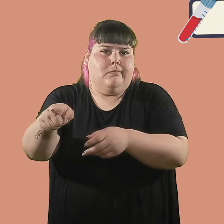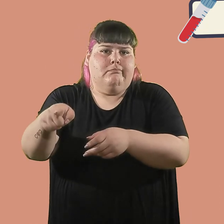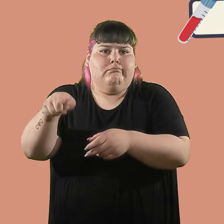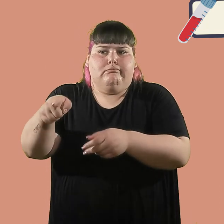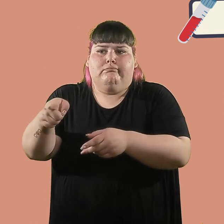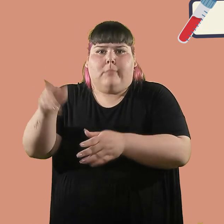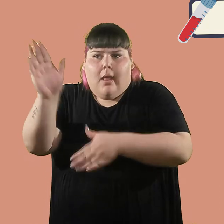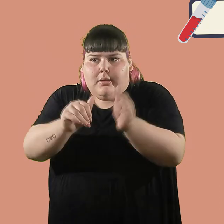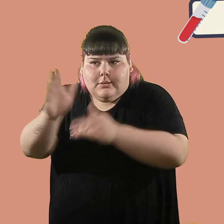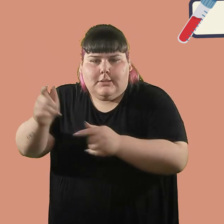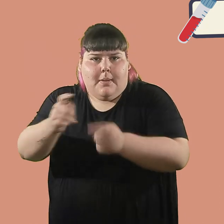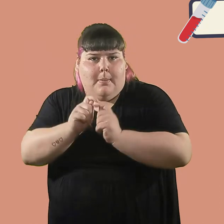etc.